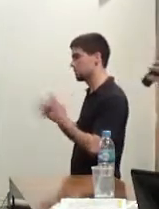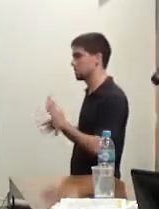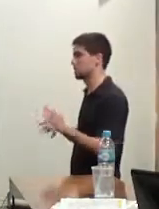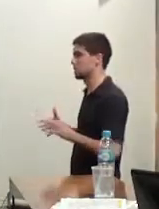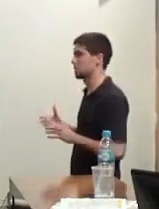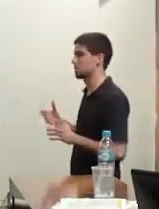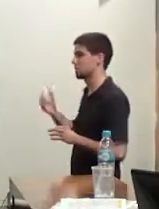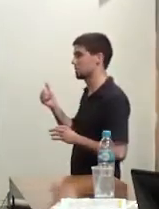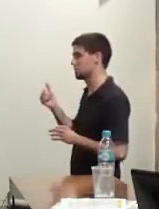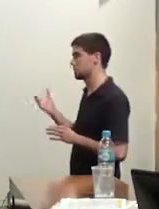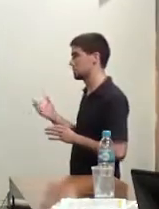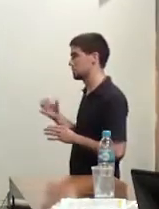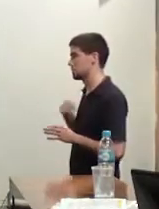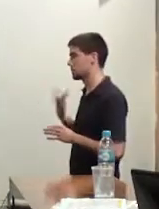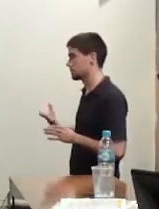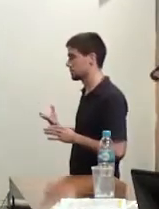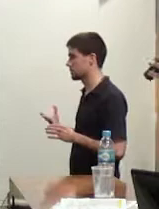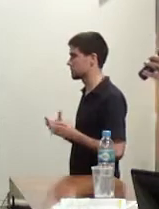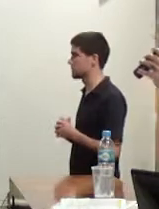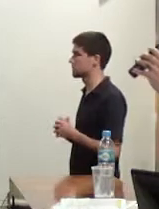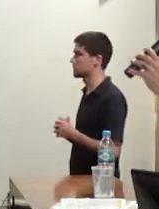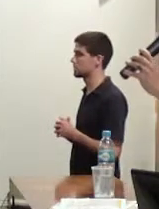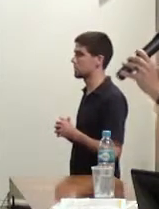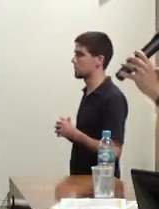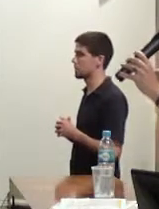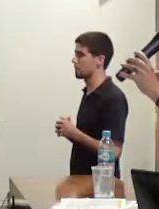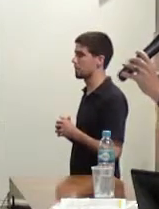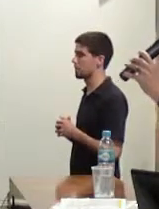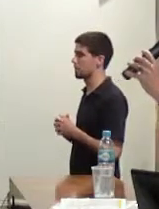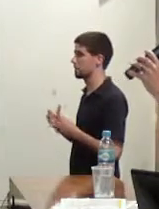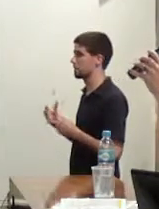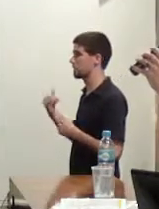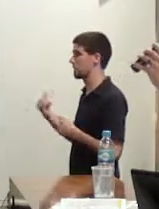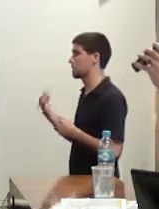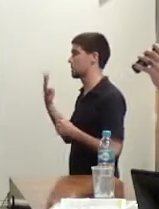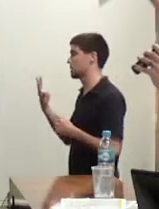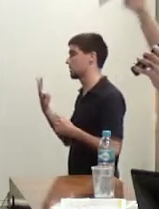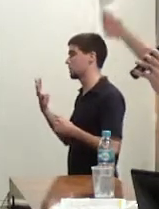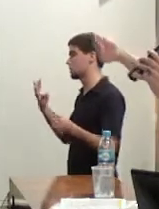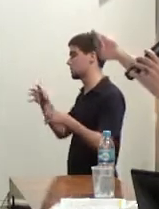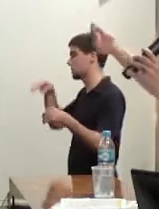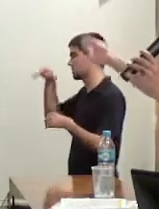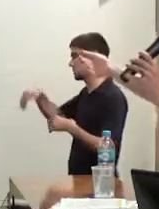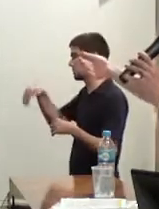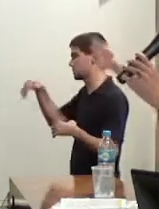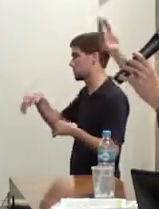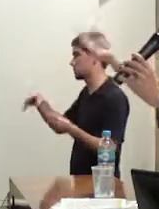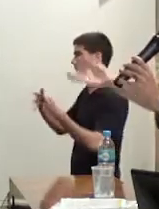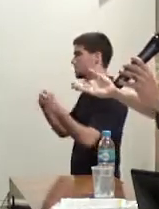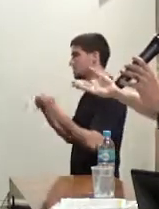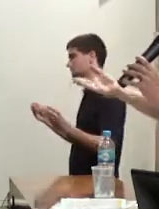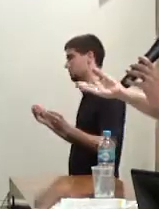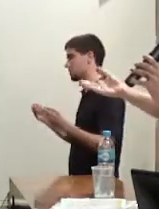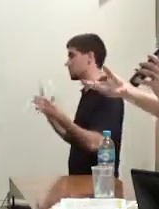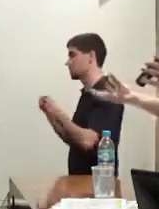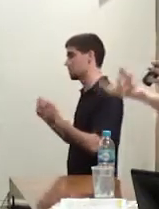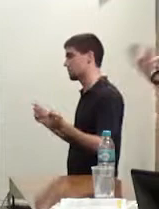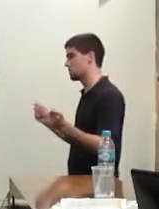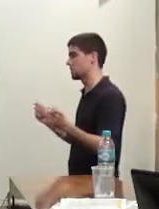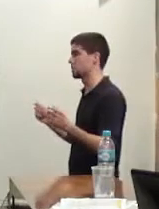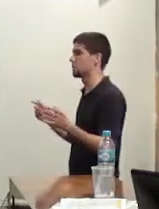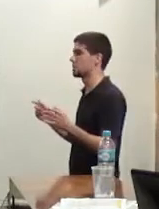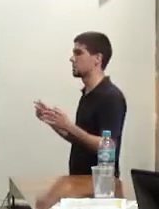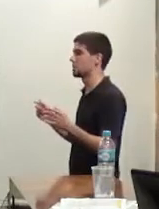años. Incluso 4 estaciones que están terminadas y que habían sido inversión de la gestión